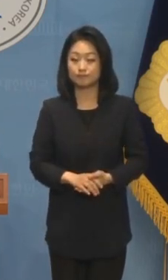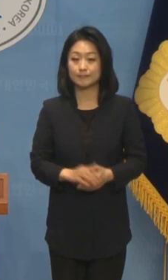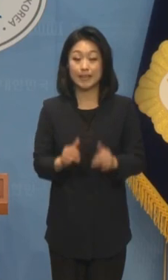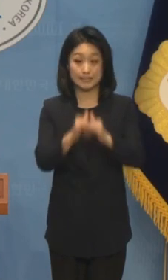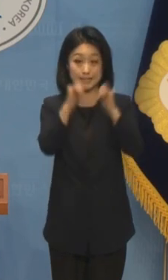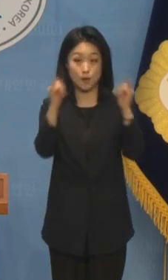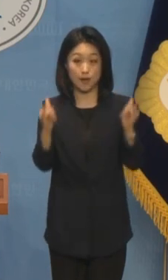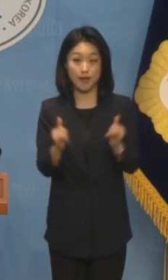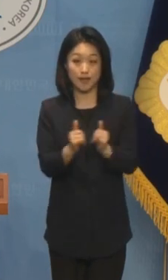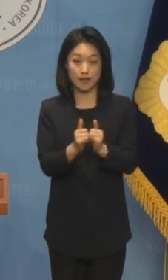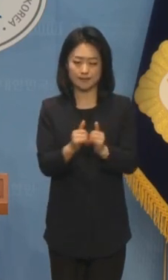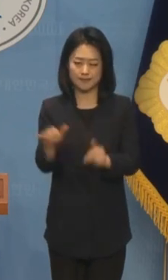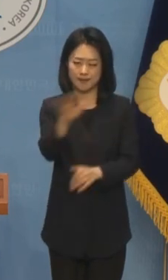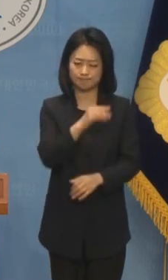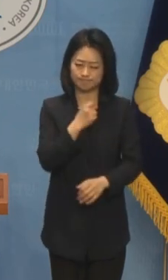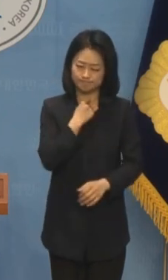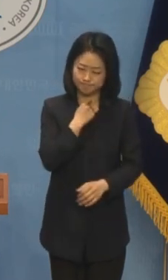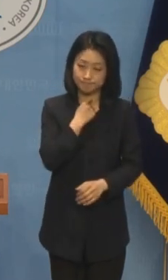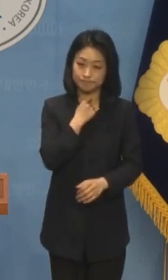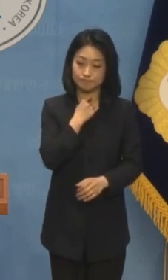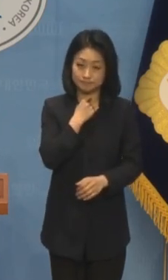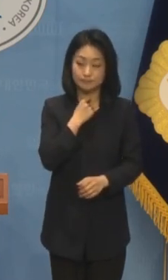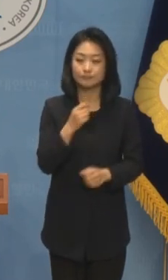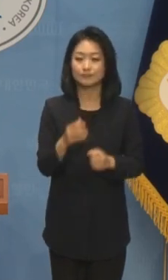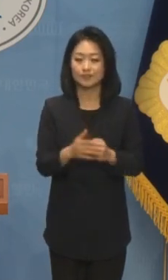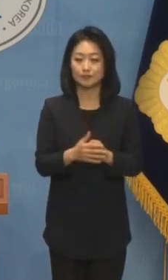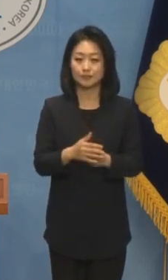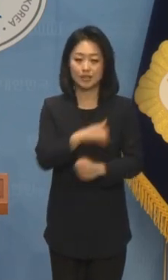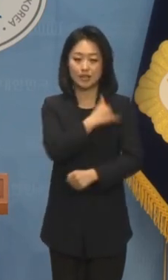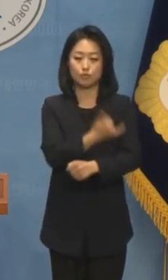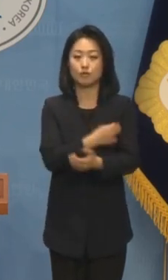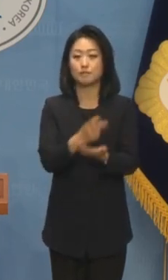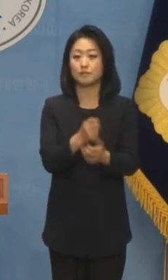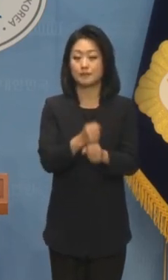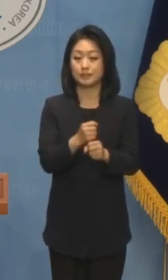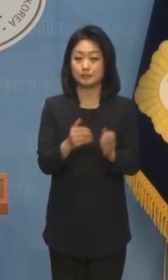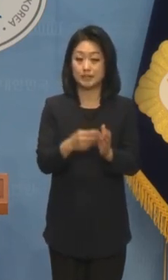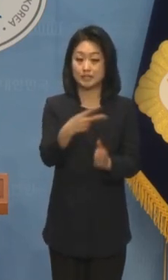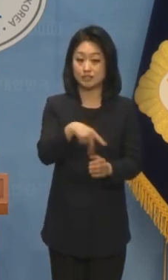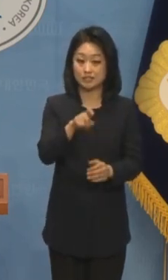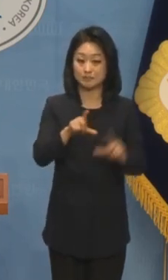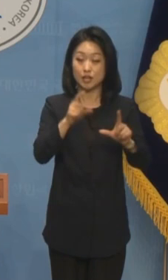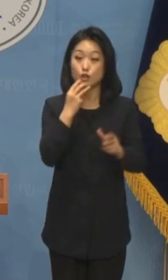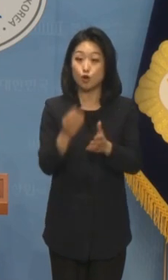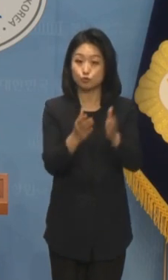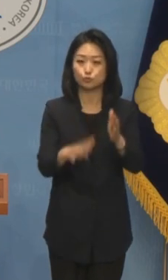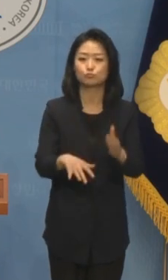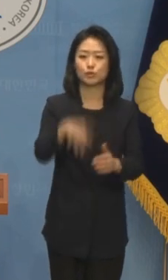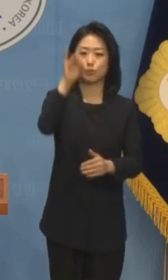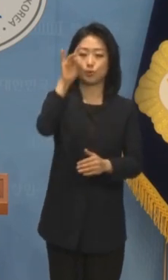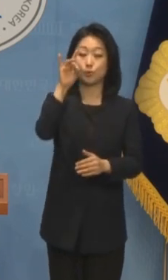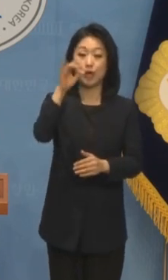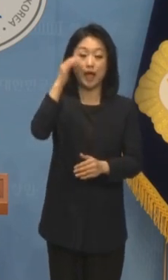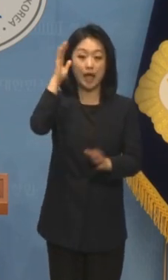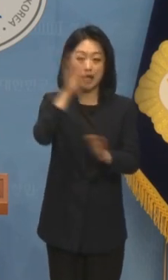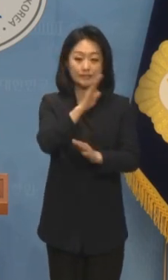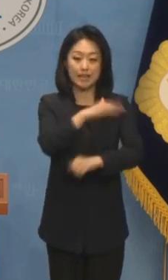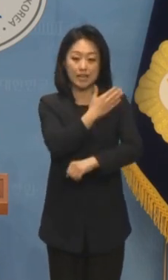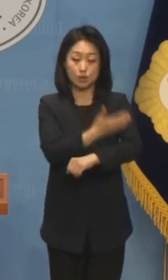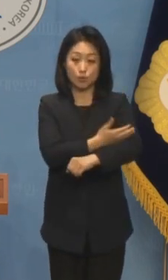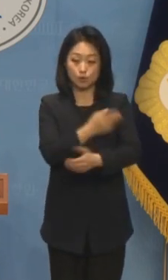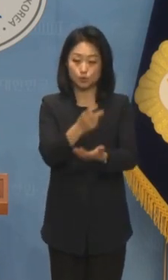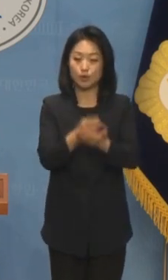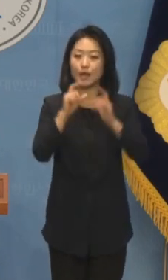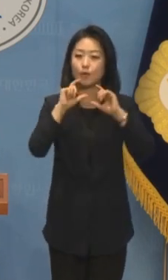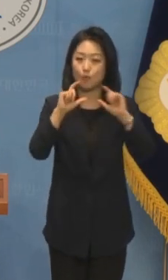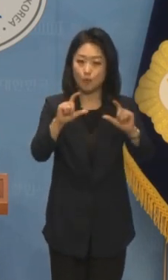사회적인 요구 이런 큰 흐름 속에서 만들어졌습니다. 2010년 경기도에서 전국 최초로 학생인권조례를 공포한